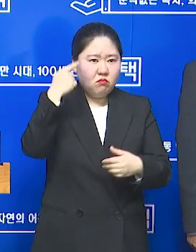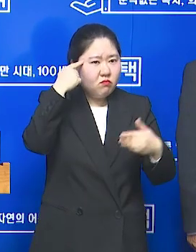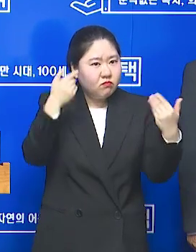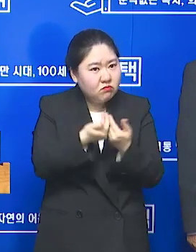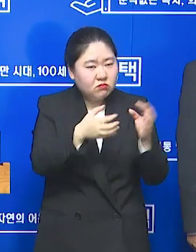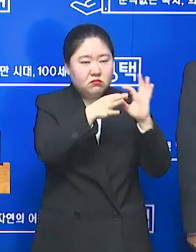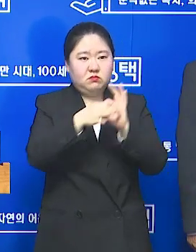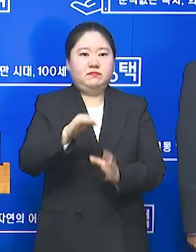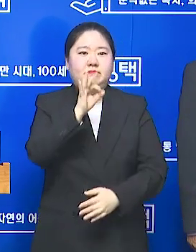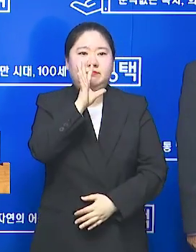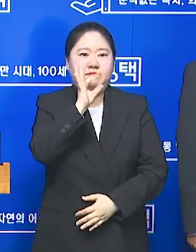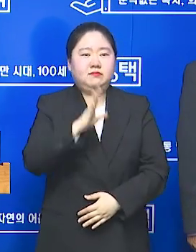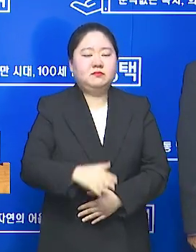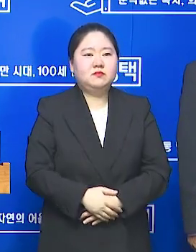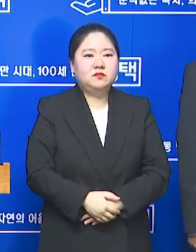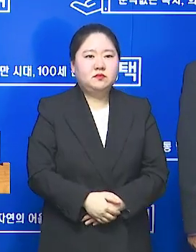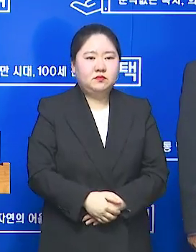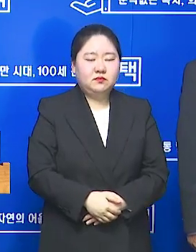없는 입장이었습니다.